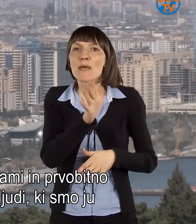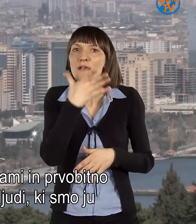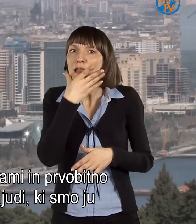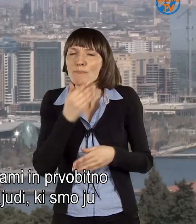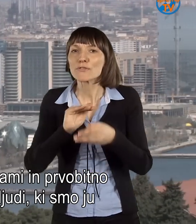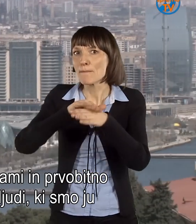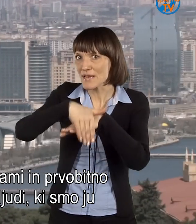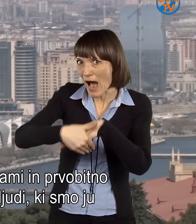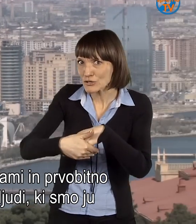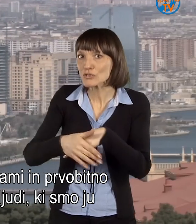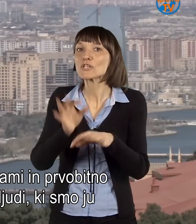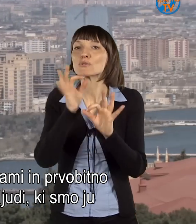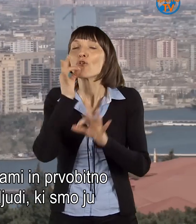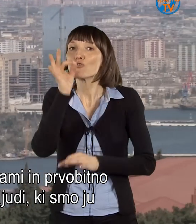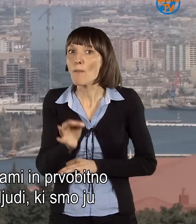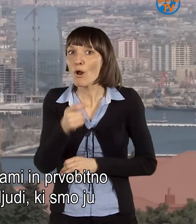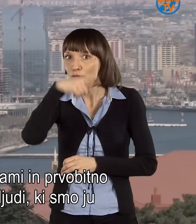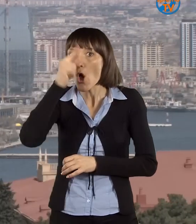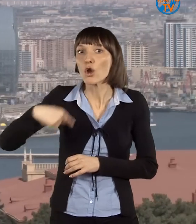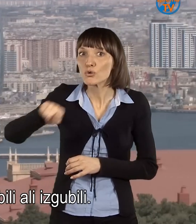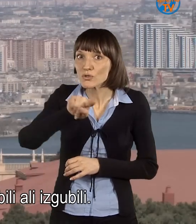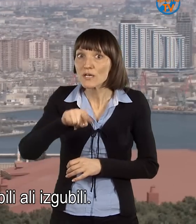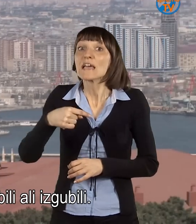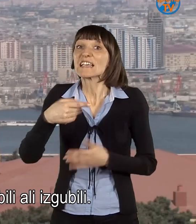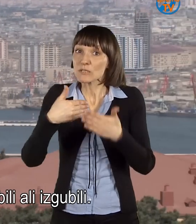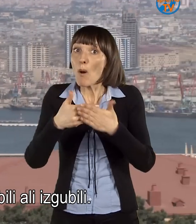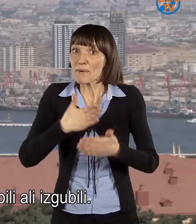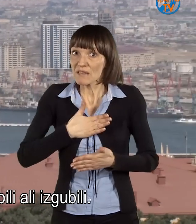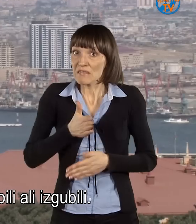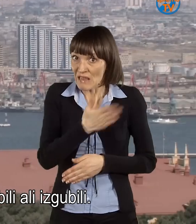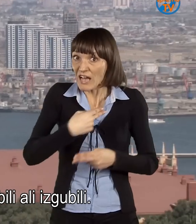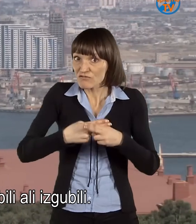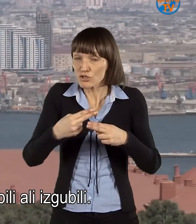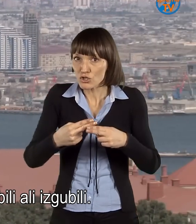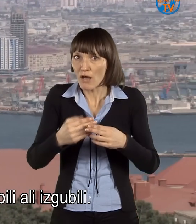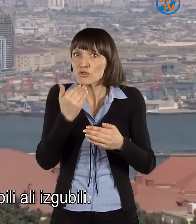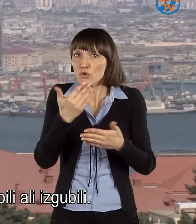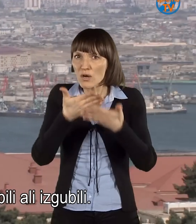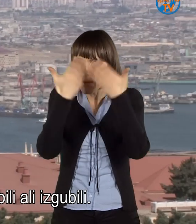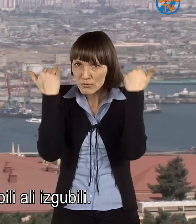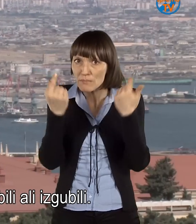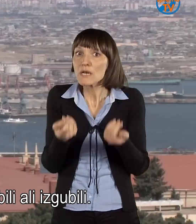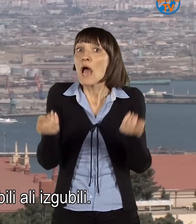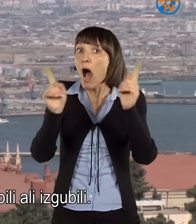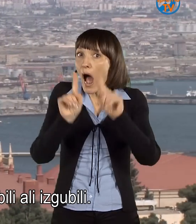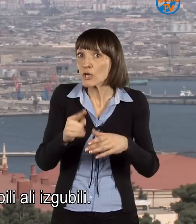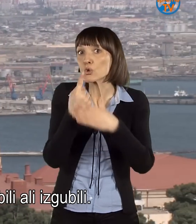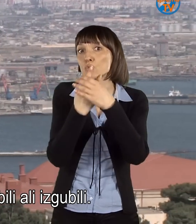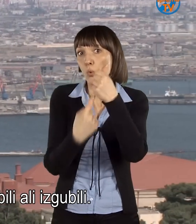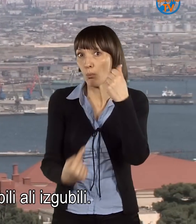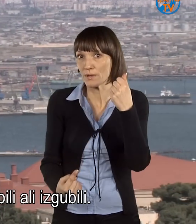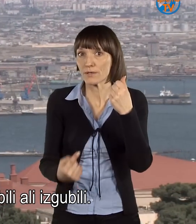prvobitno prijaznostjo ter dobroto ljudi, ki smo jo pri nas že skoraj pozabili ali izgubili.